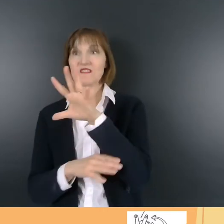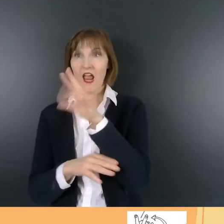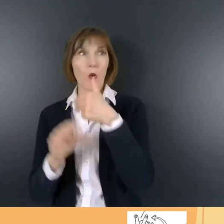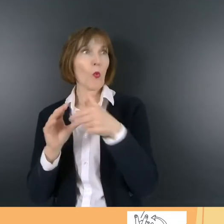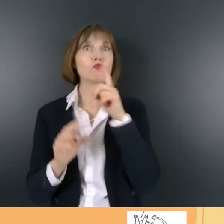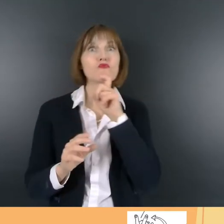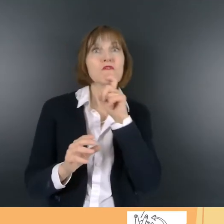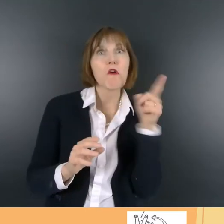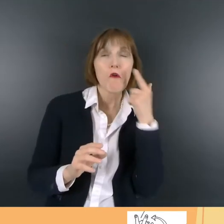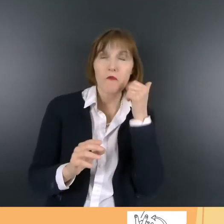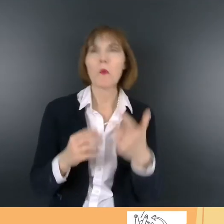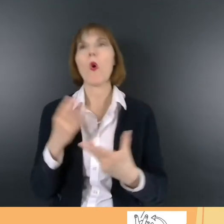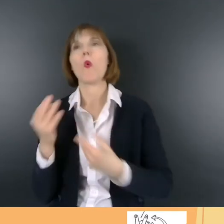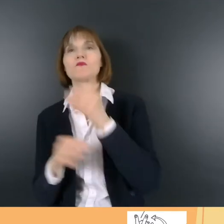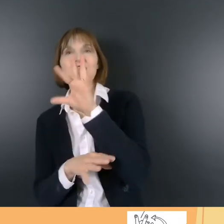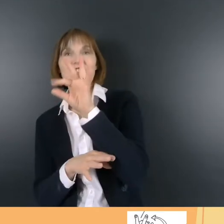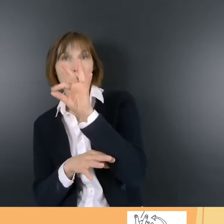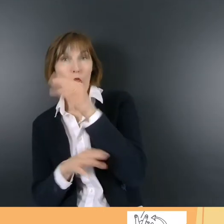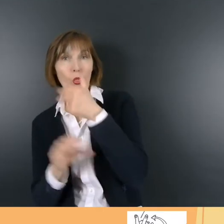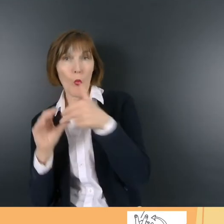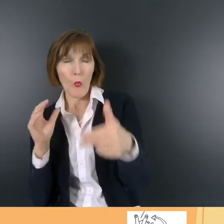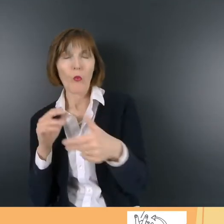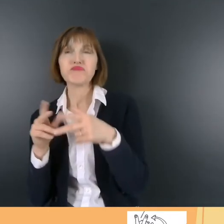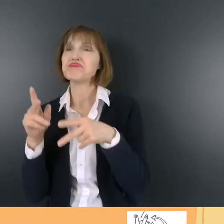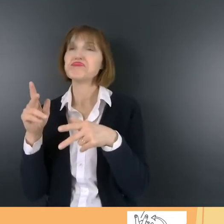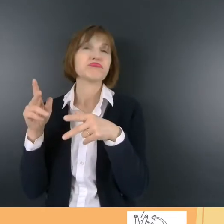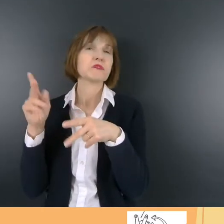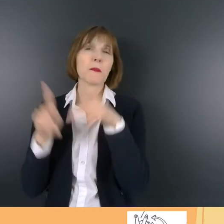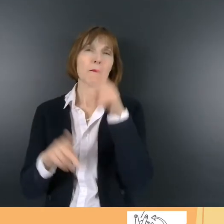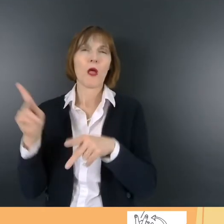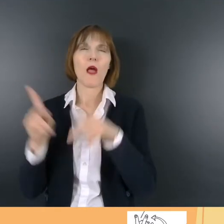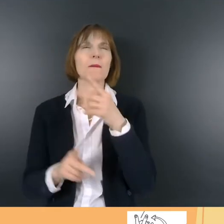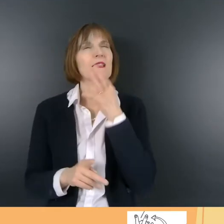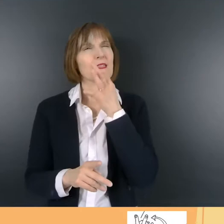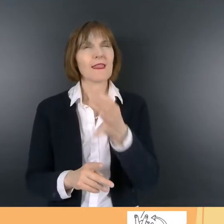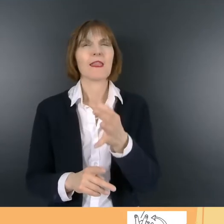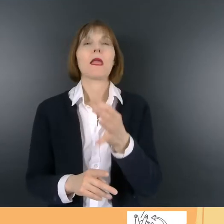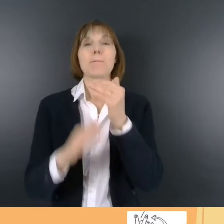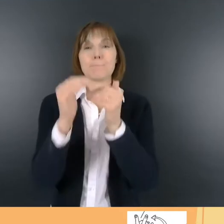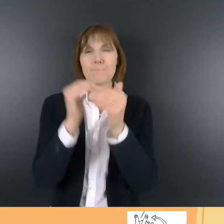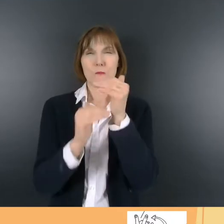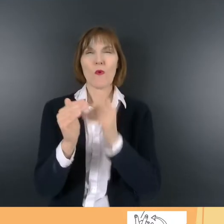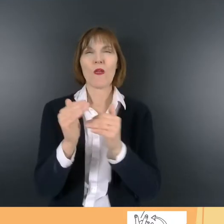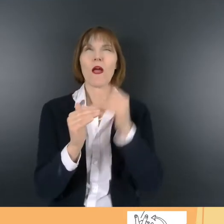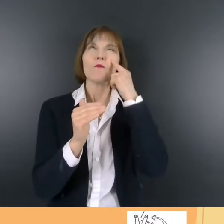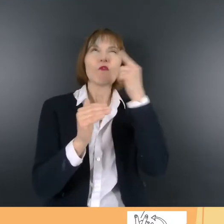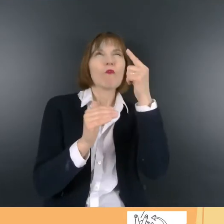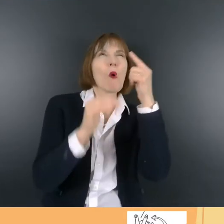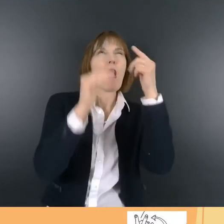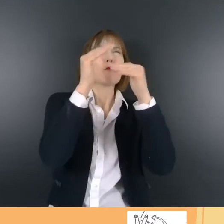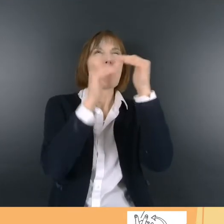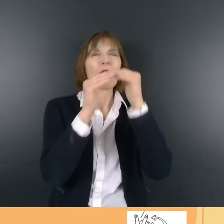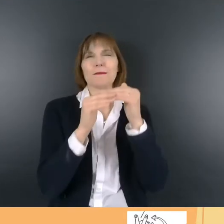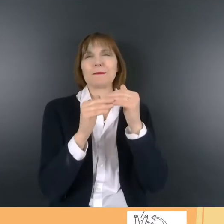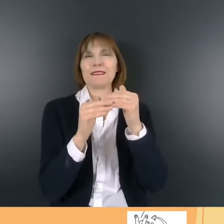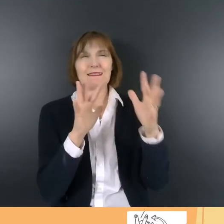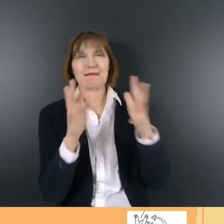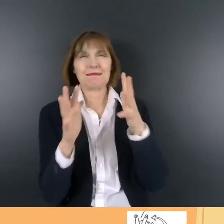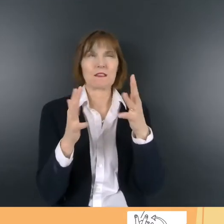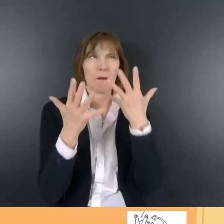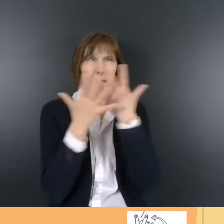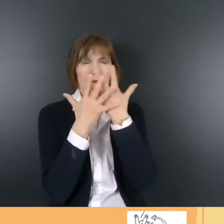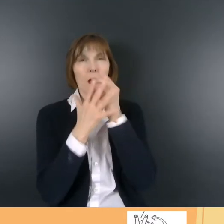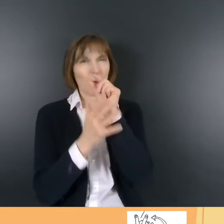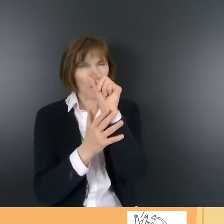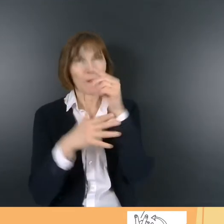euros, tout à l'heure, on a vu cinq euros. En général, quand on dit un programme, alors là, le titre est programme, c'est un peu trompeur là, mais